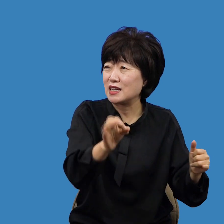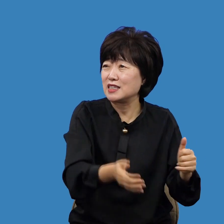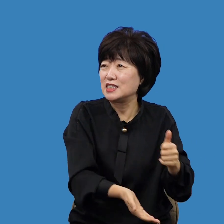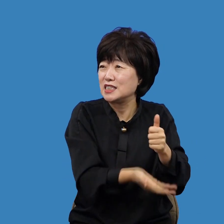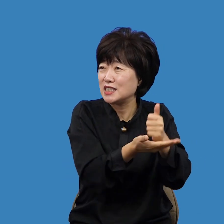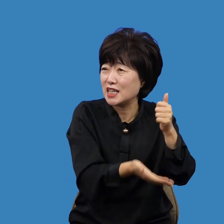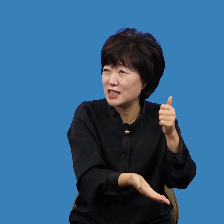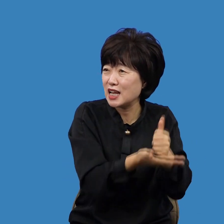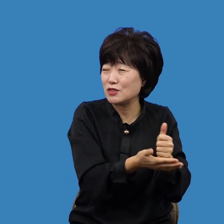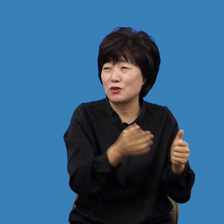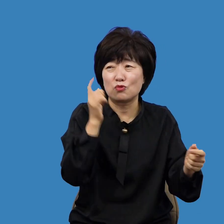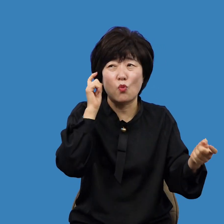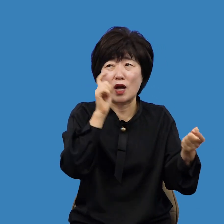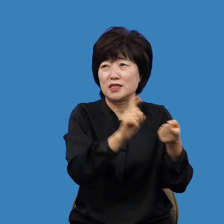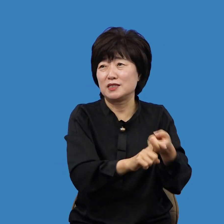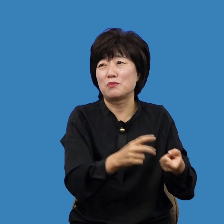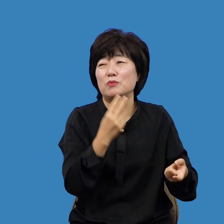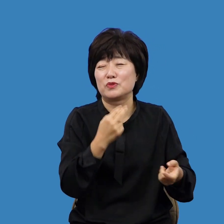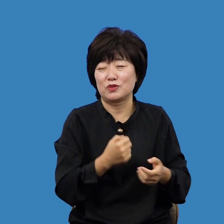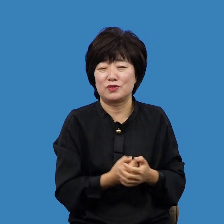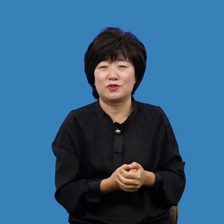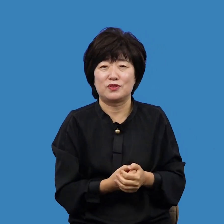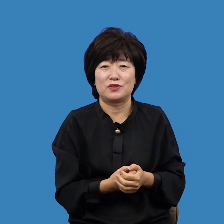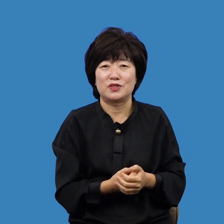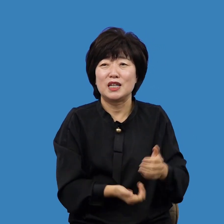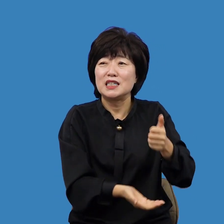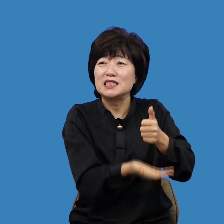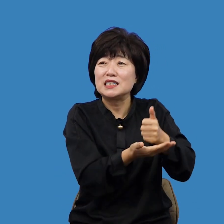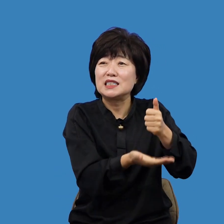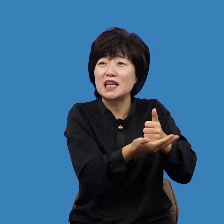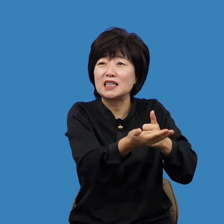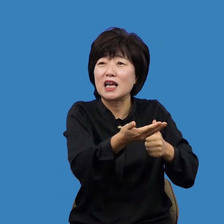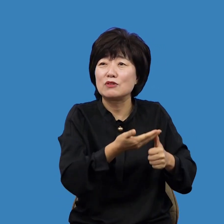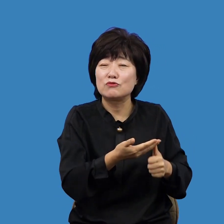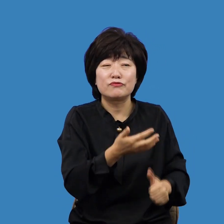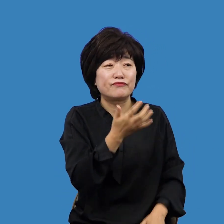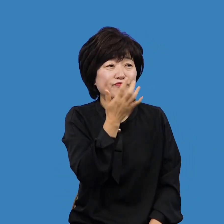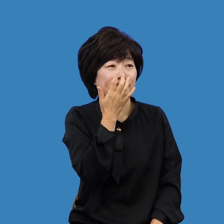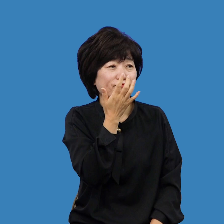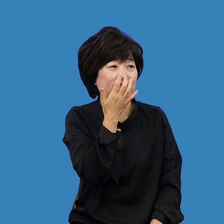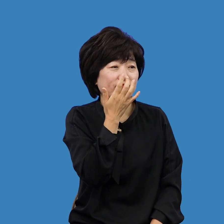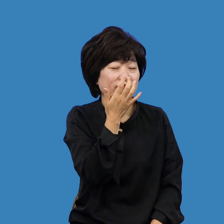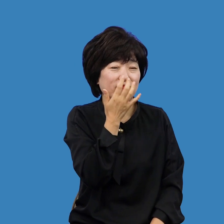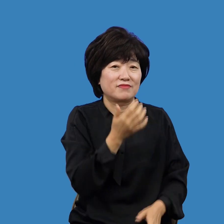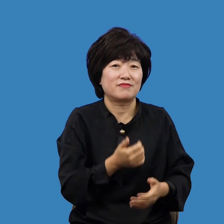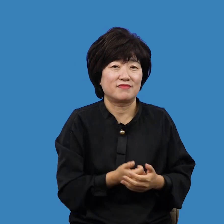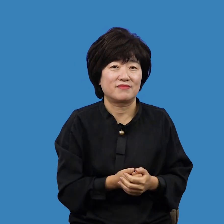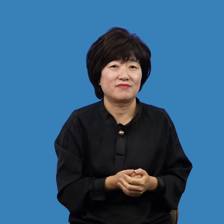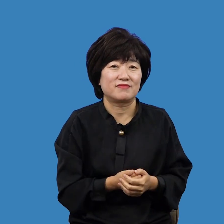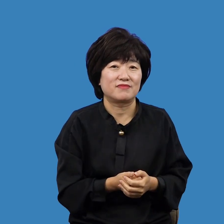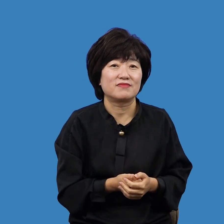칭찬을 하던 별로 관심이 없어. 칭찬을 해도 무덤덤.